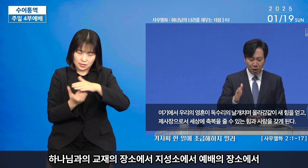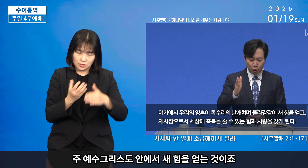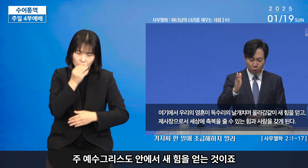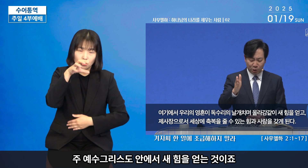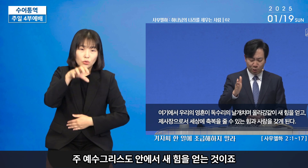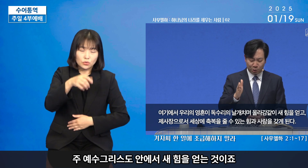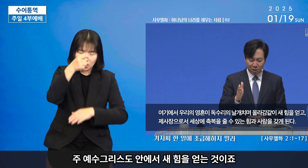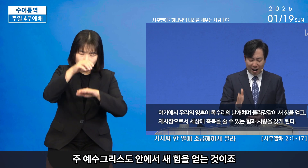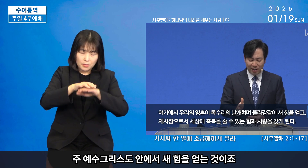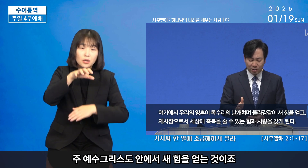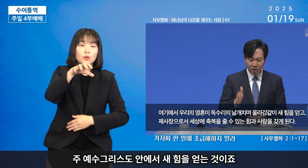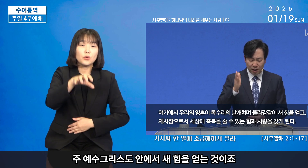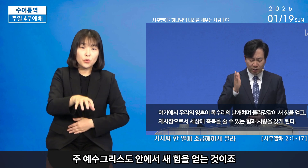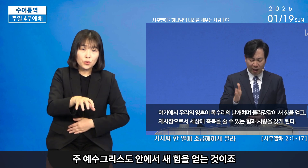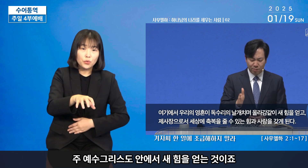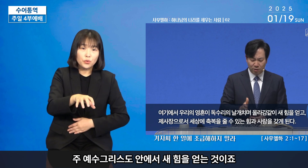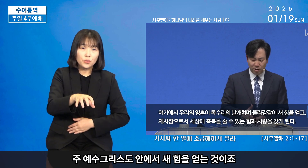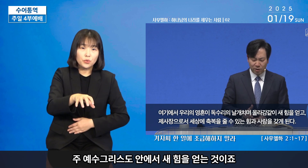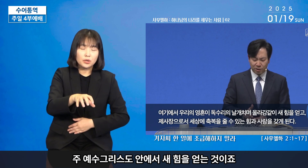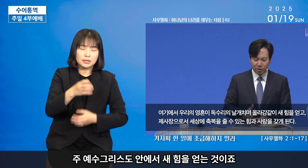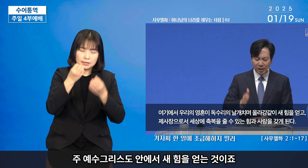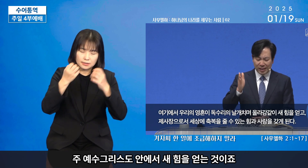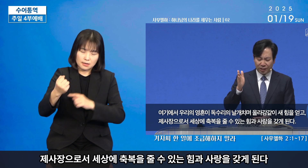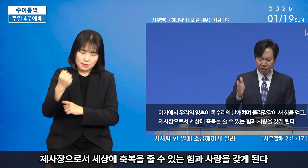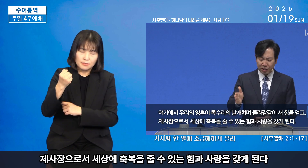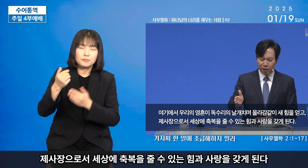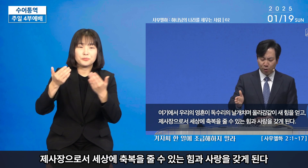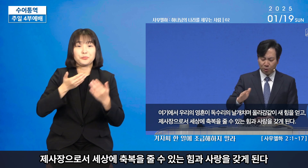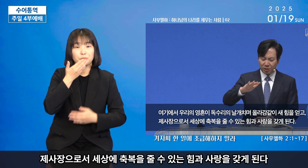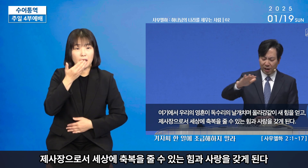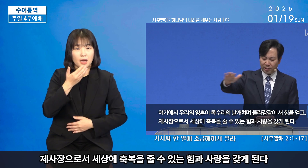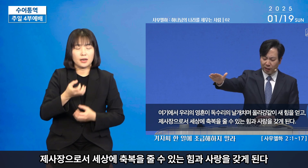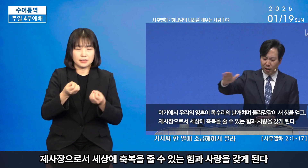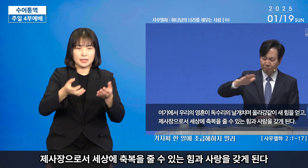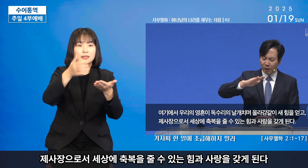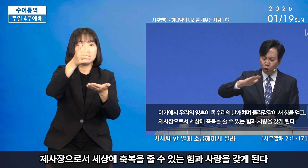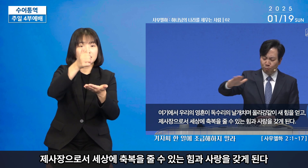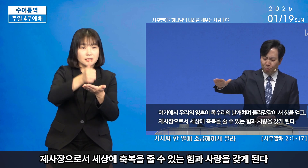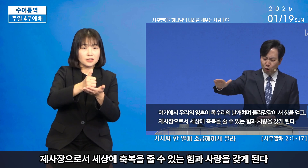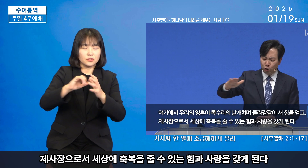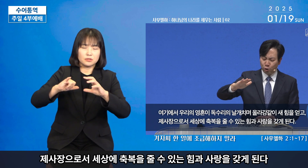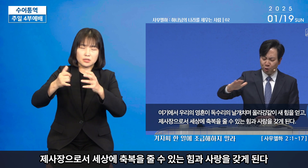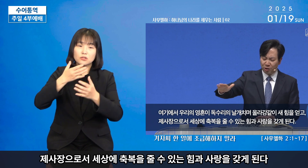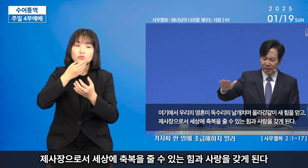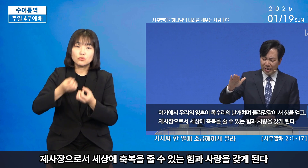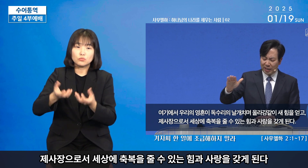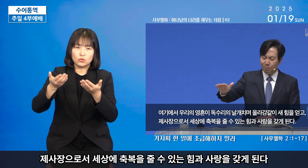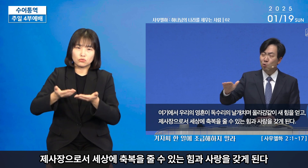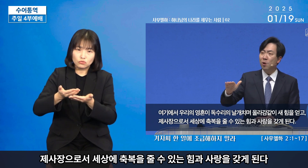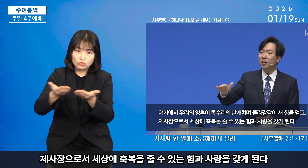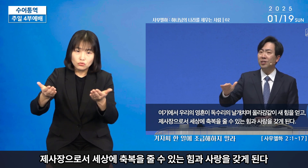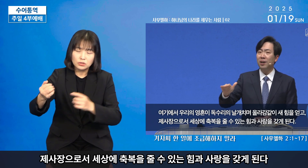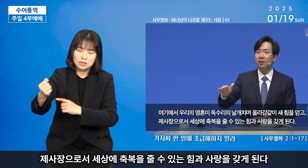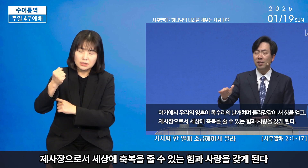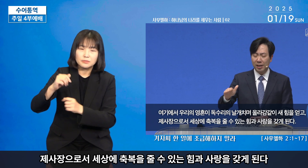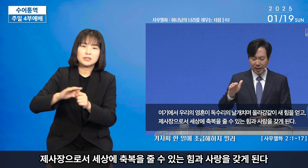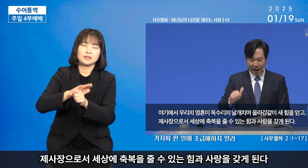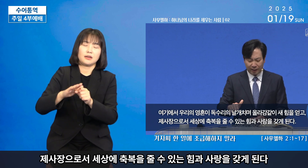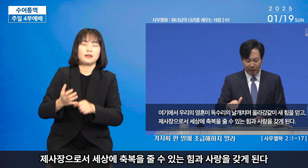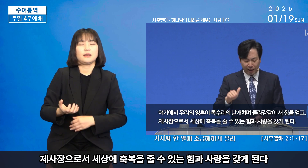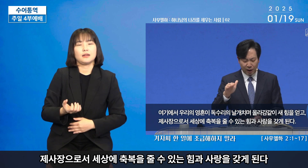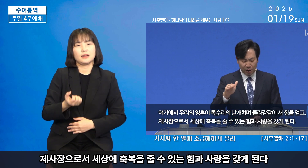장소에서, 주 예수 그리스도 안에서 새 힘을 얻는 것이죠. 제사장으로서 세상에 축복을 줄 수 있는 힘과